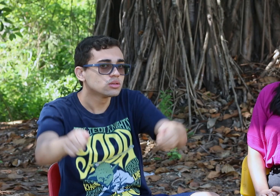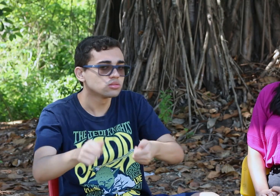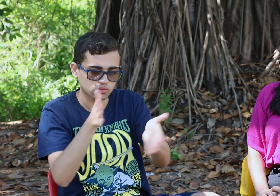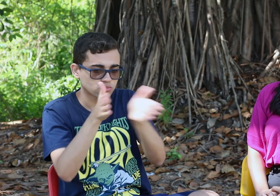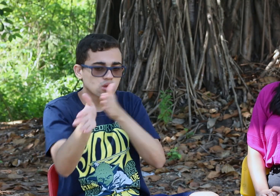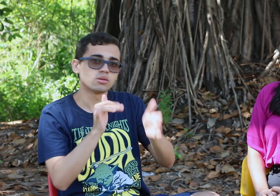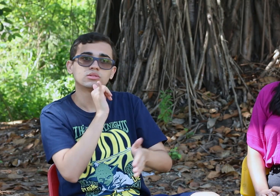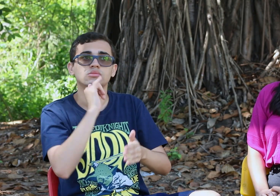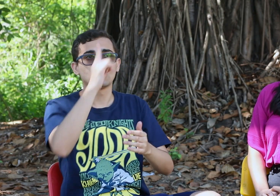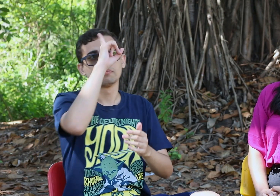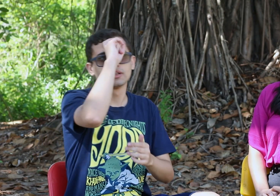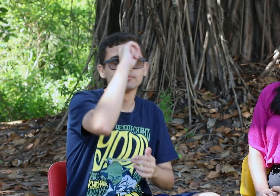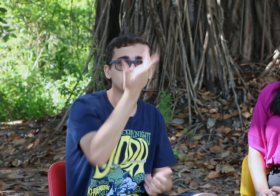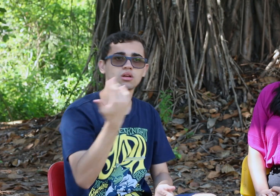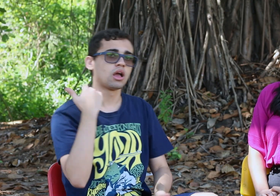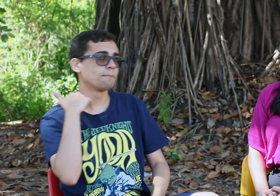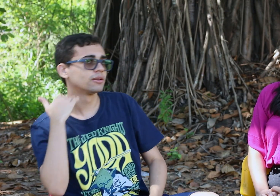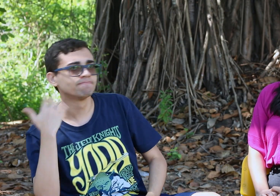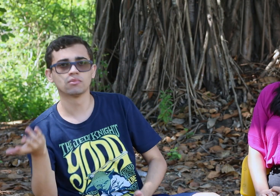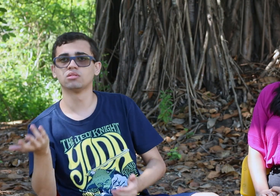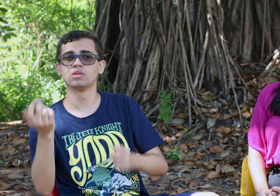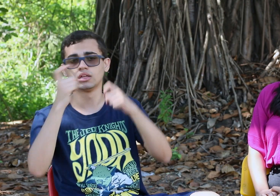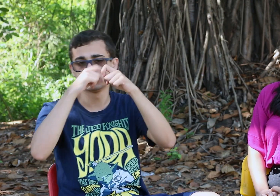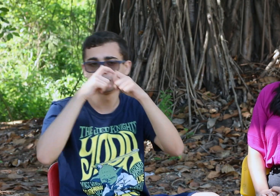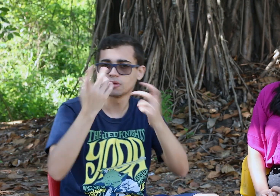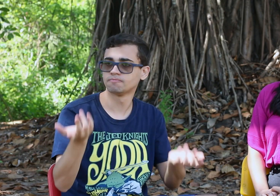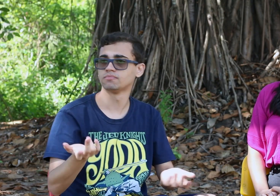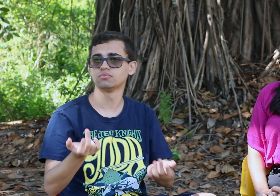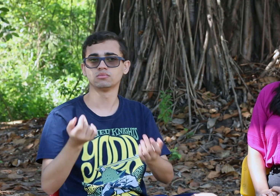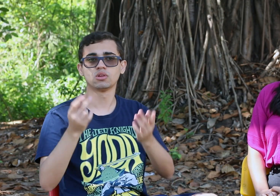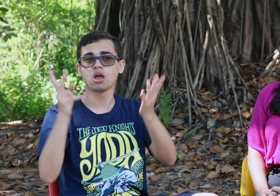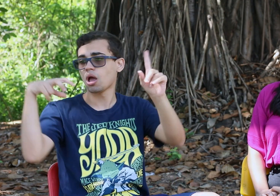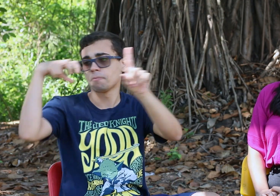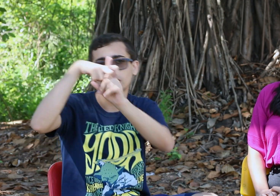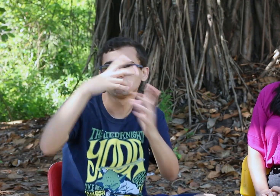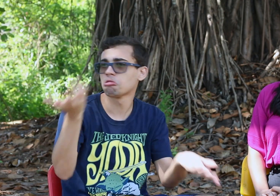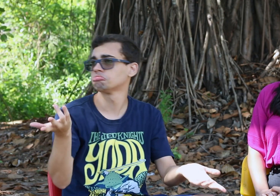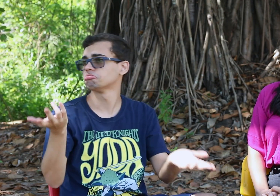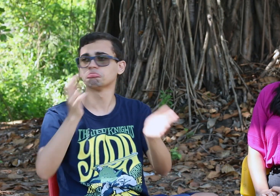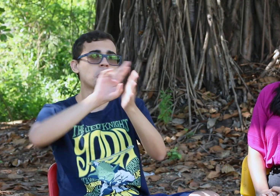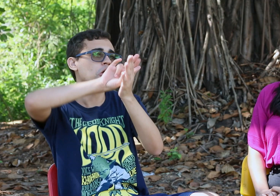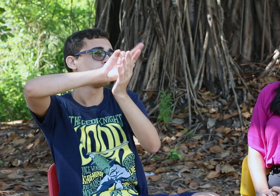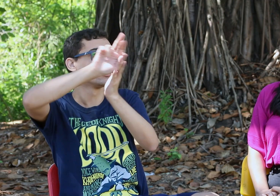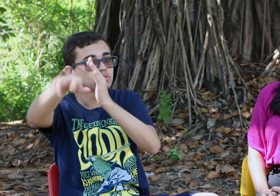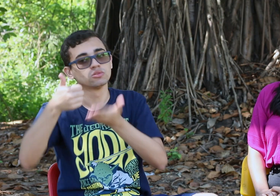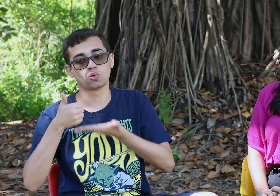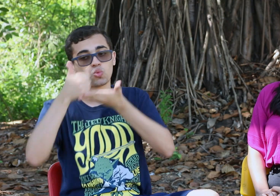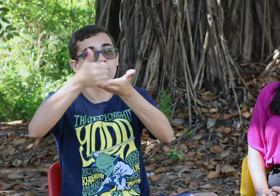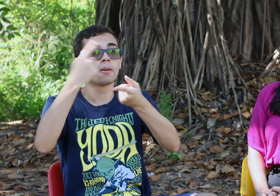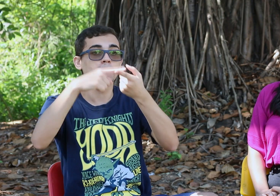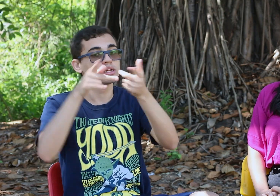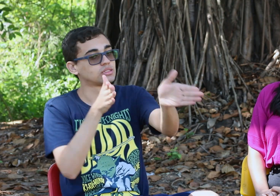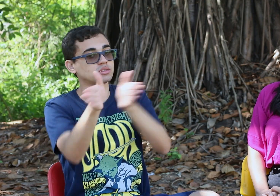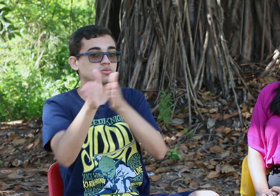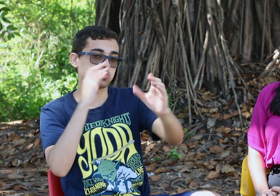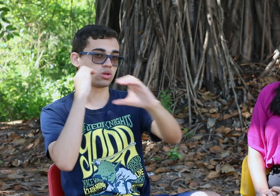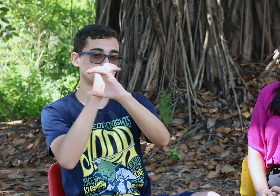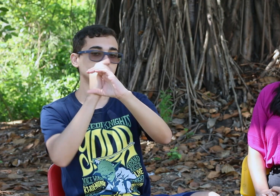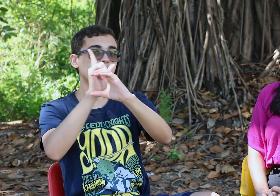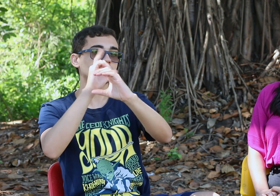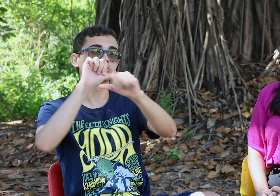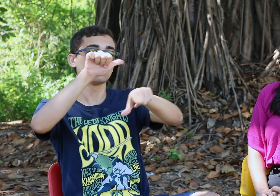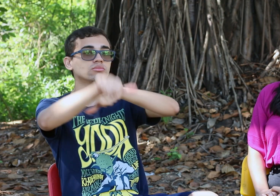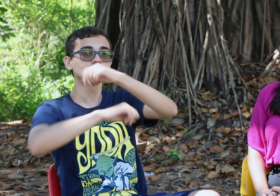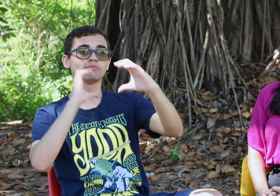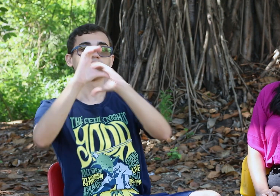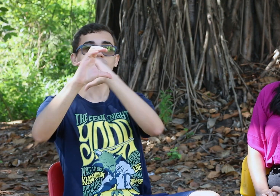Cas Libras? O Cas Libras é essa acessibilidade para a comunidade surda, no hospital, no banco, em médico, às vezes um acidente, é para fazer